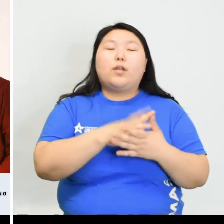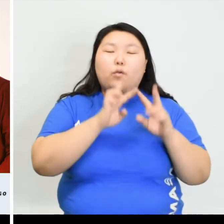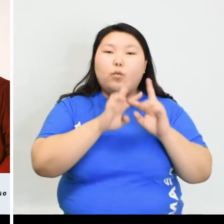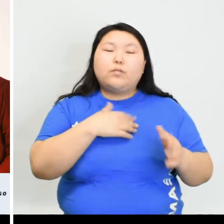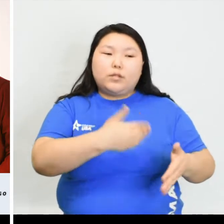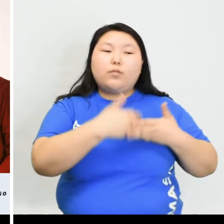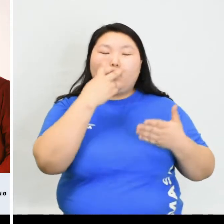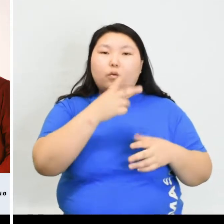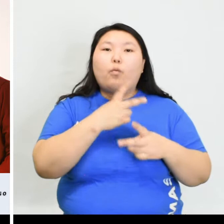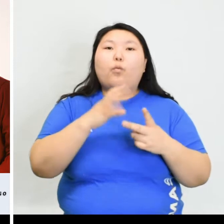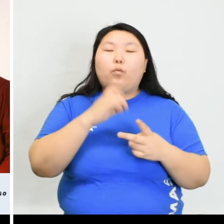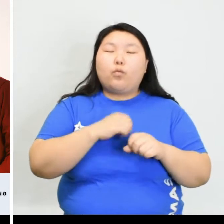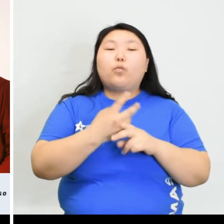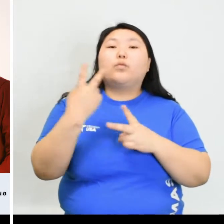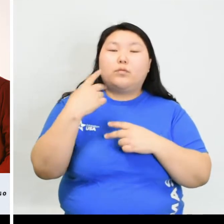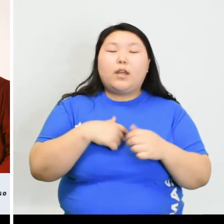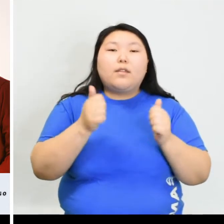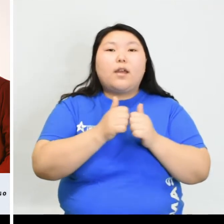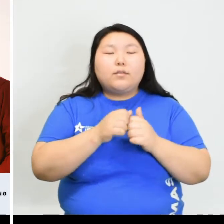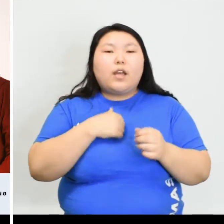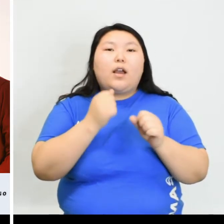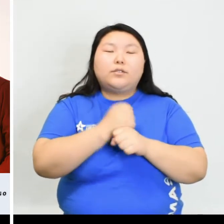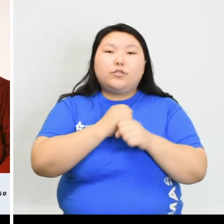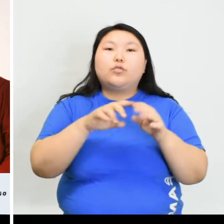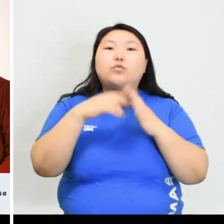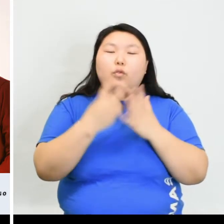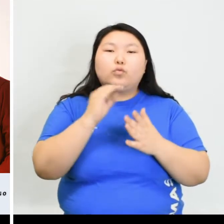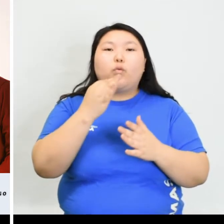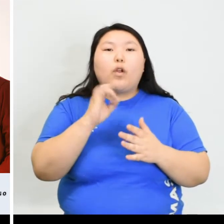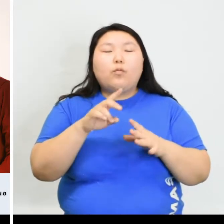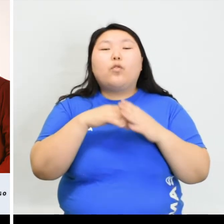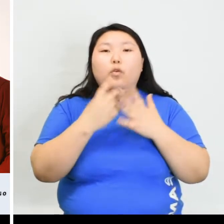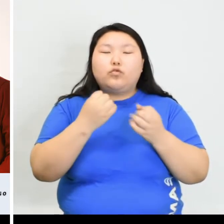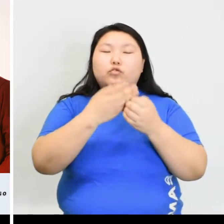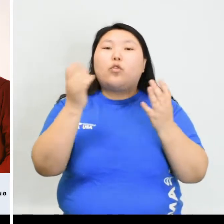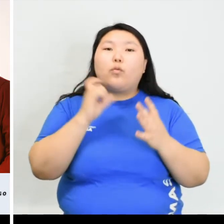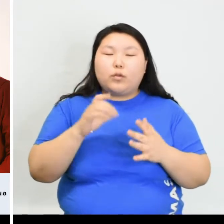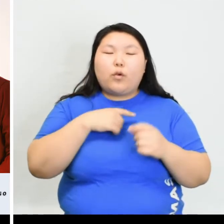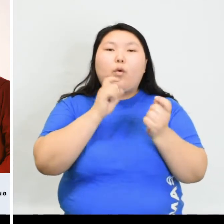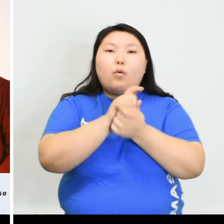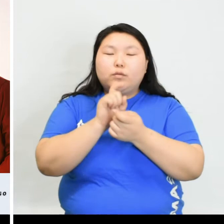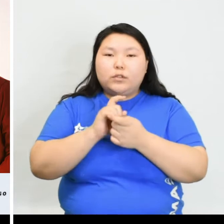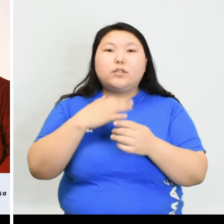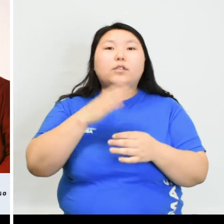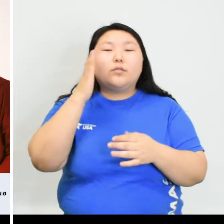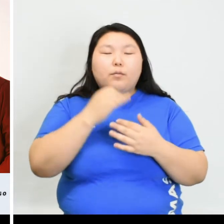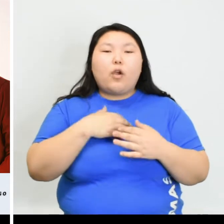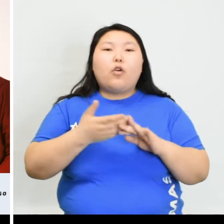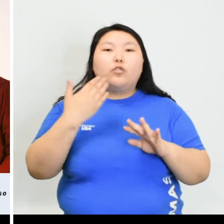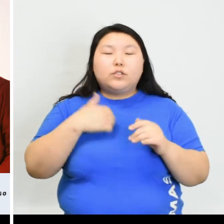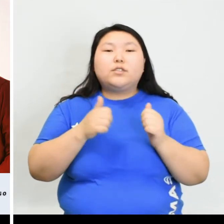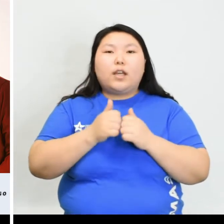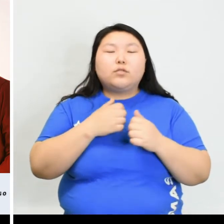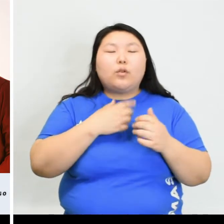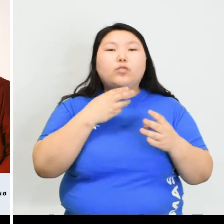үзүүлэх үүрэгтэй болсод найз нар тэгээд ажлын нөхдөө, журмын нөхдөө тэгэл зөндөө усуудтай тэ уулзсан ирээд өнгөрсөн найз нар шүү